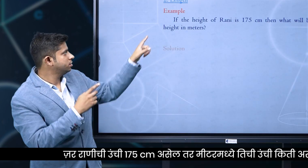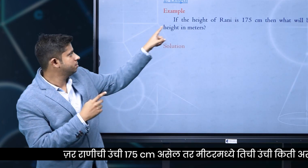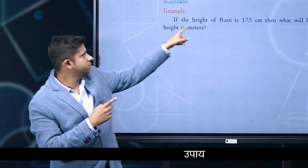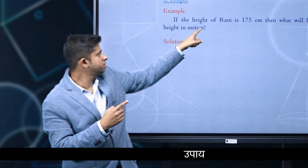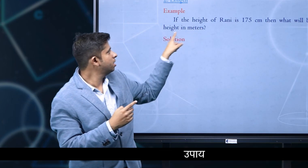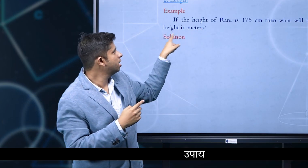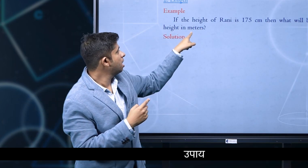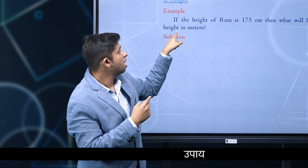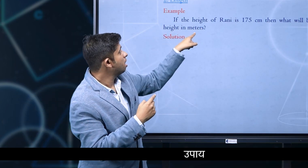उपाय: